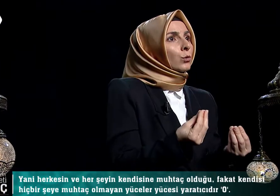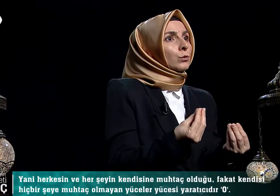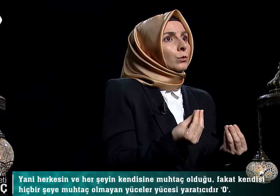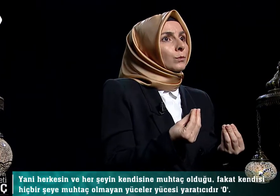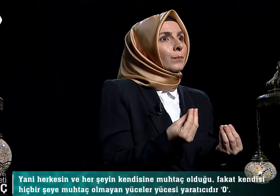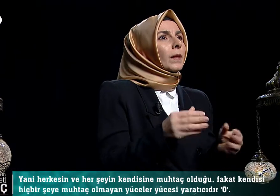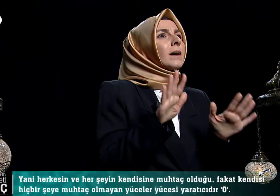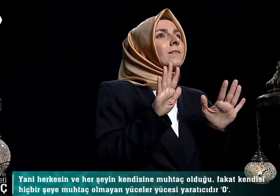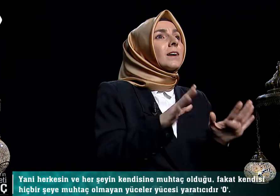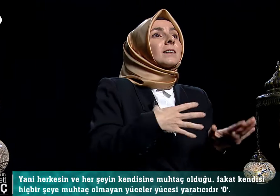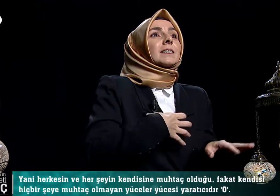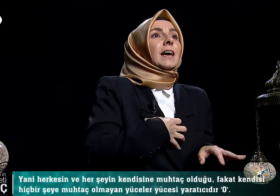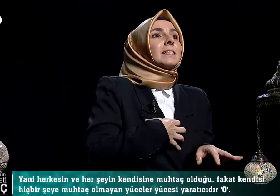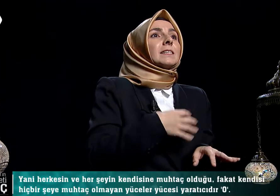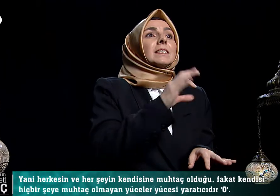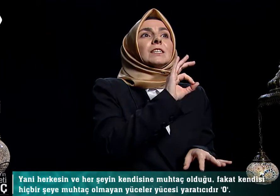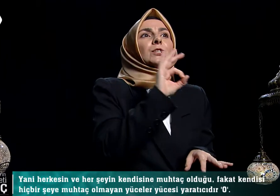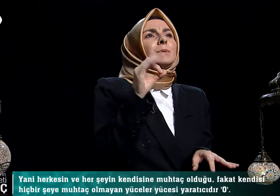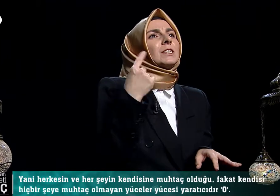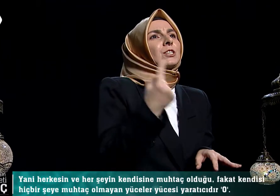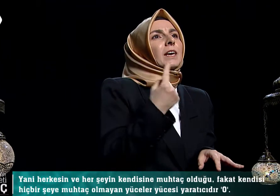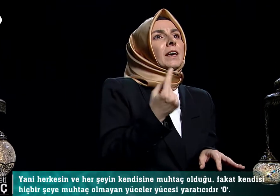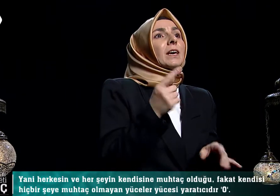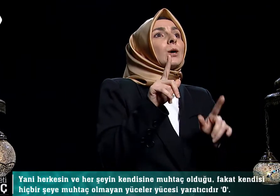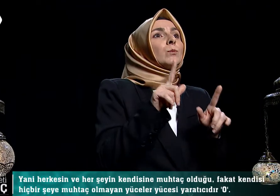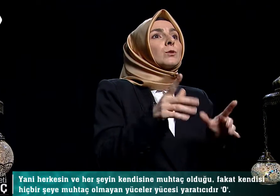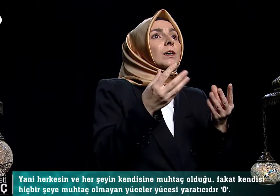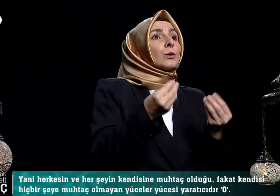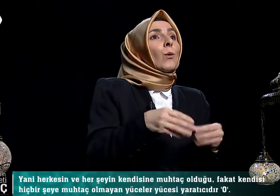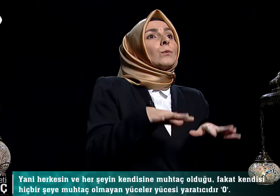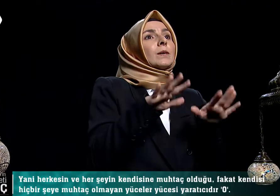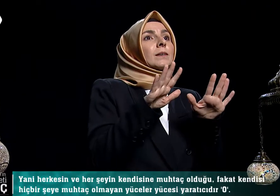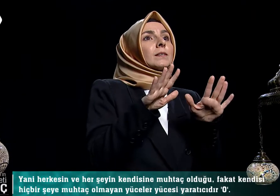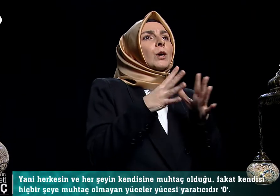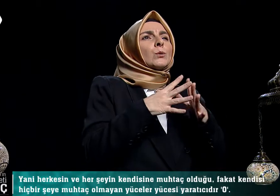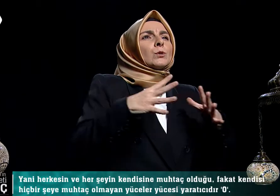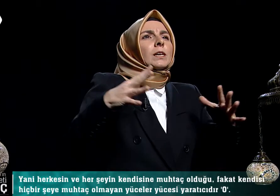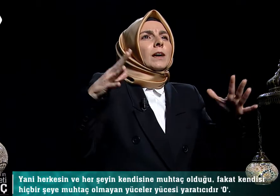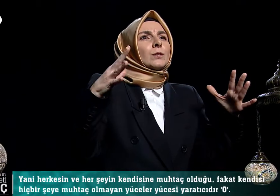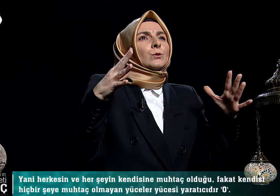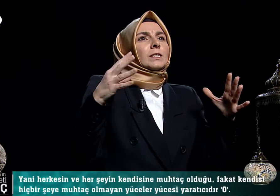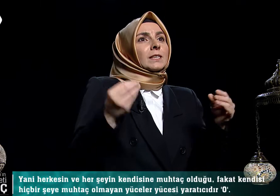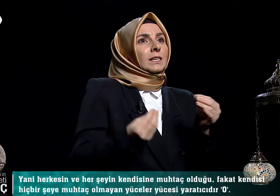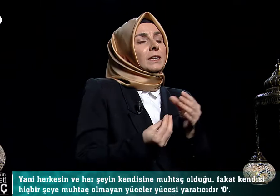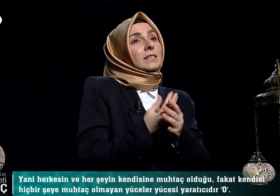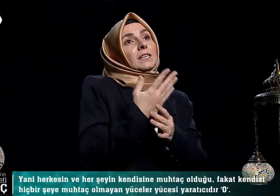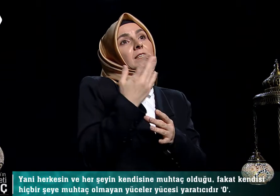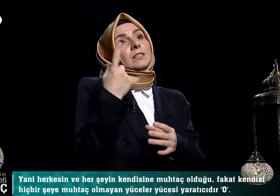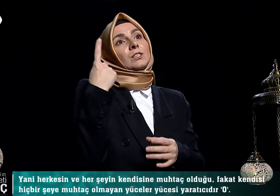olduğu, fakat kendisi hiçbir şeye muhtaç olmayan yüceler yücesi yaratıcıdır